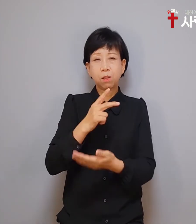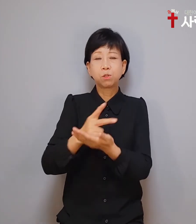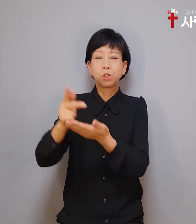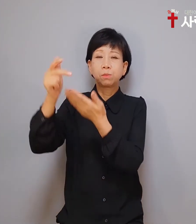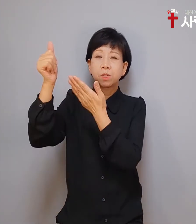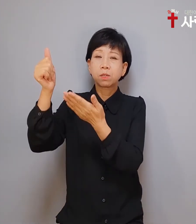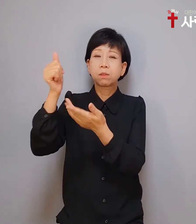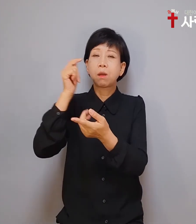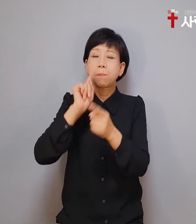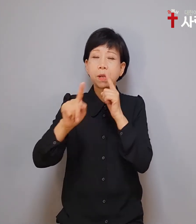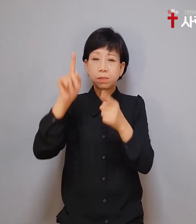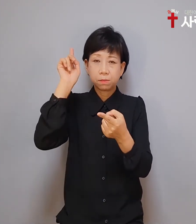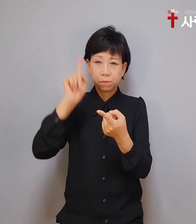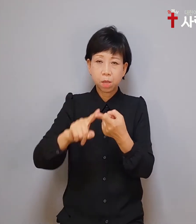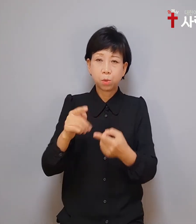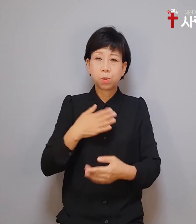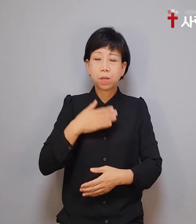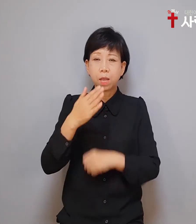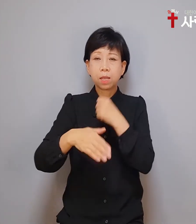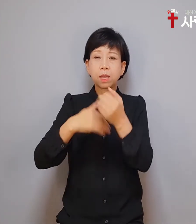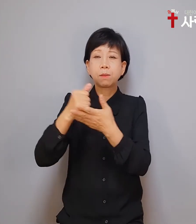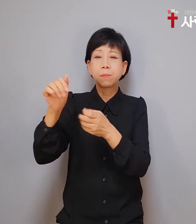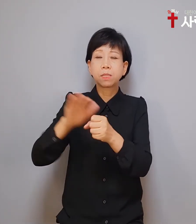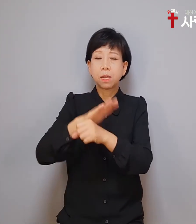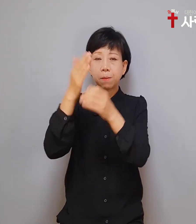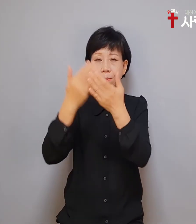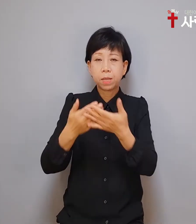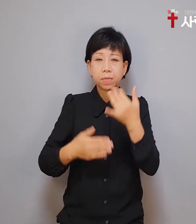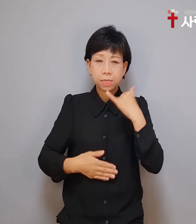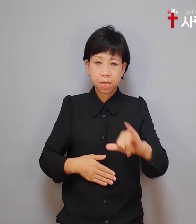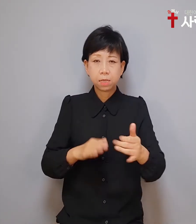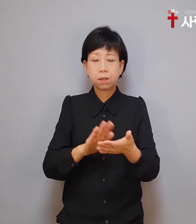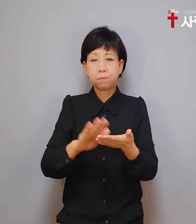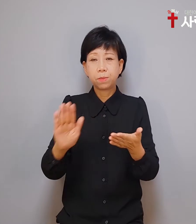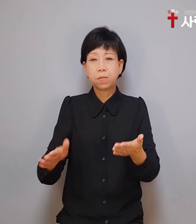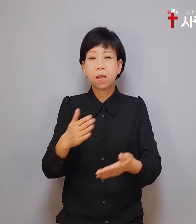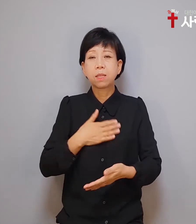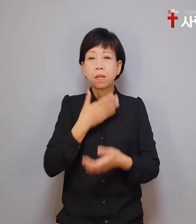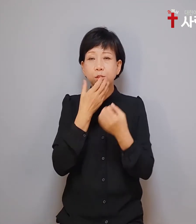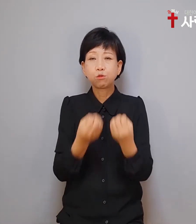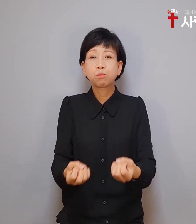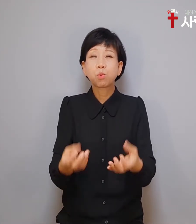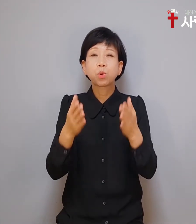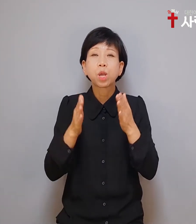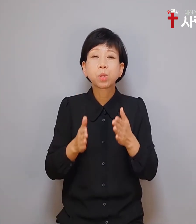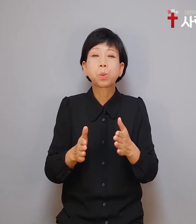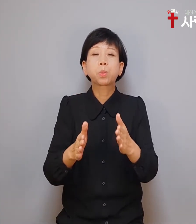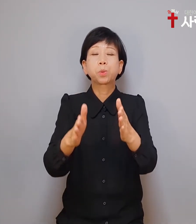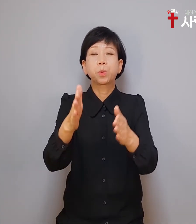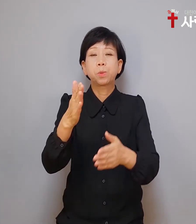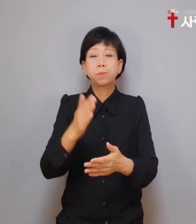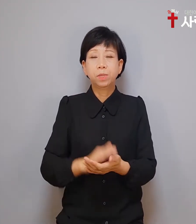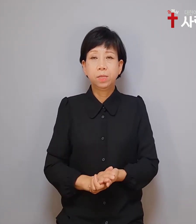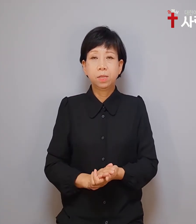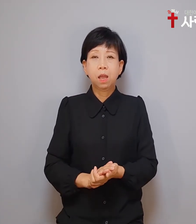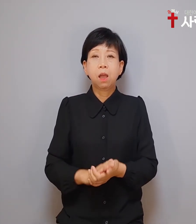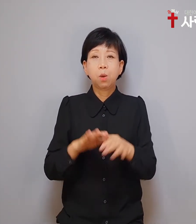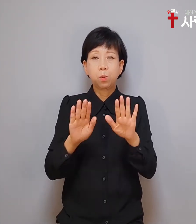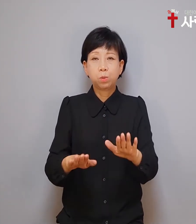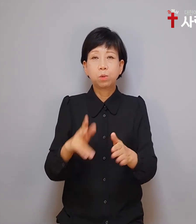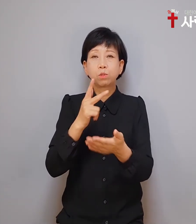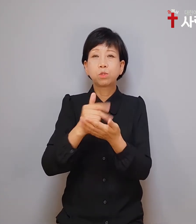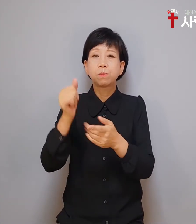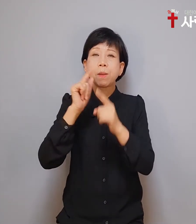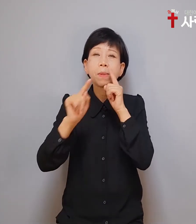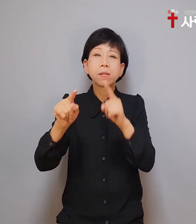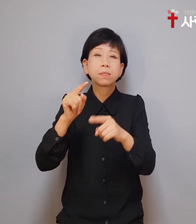말씀하신 대로 나는 하나님의 사랑받는 자녀입니다. 나는 축복의 통로입니다. 오늘도 주의 말씀에